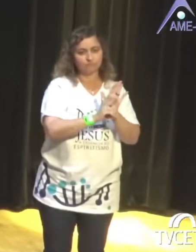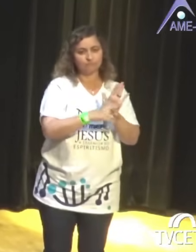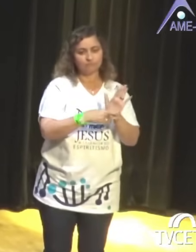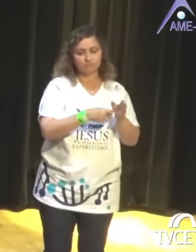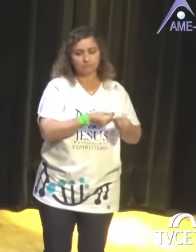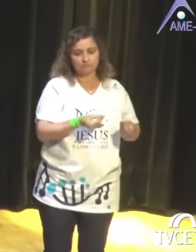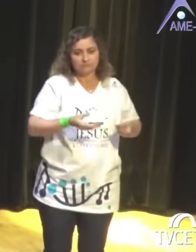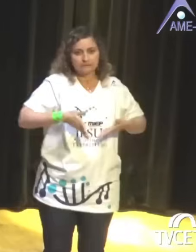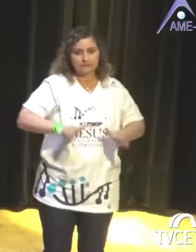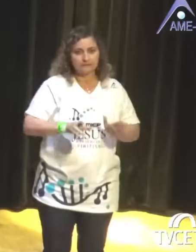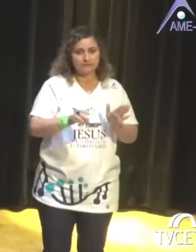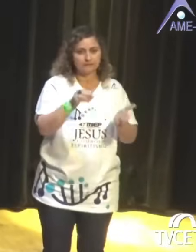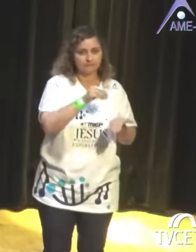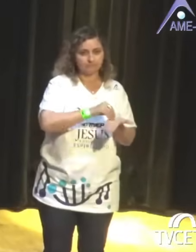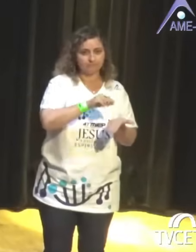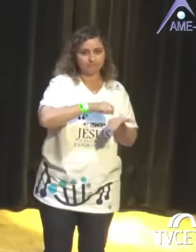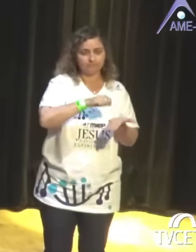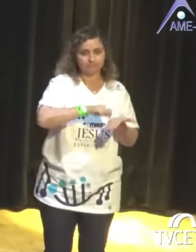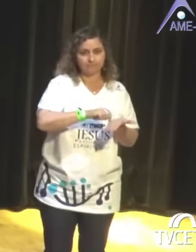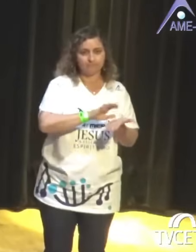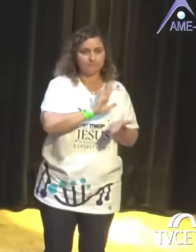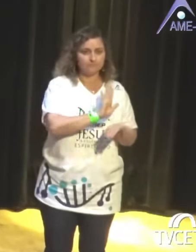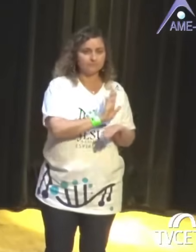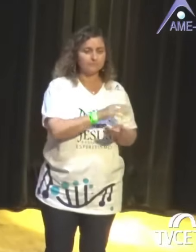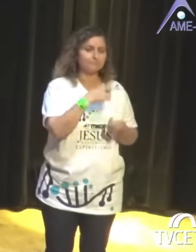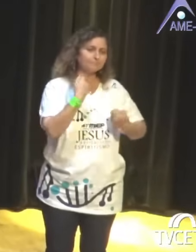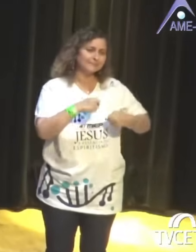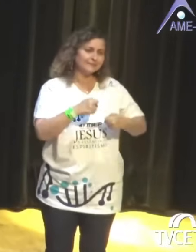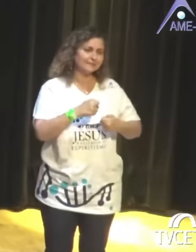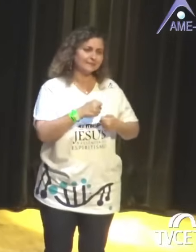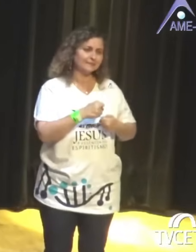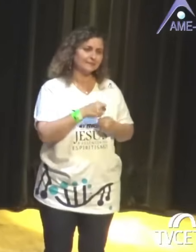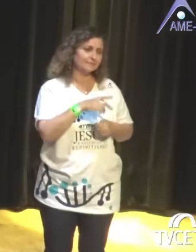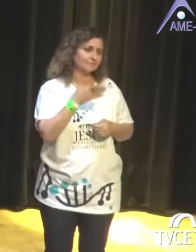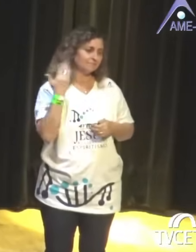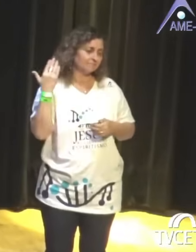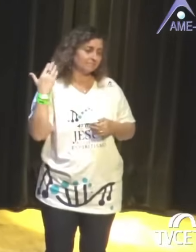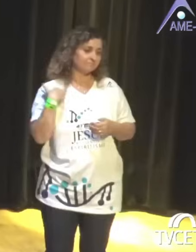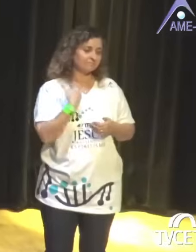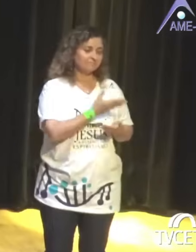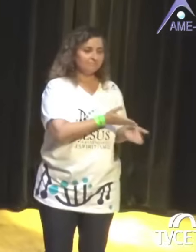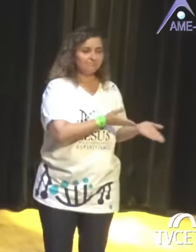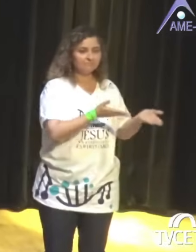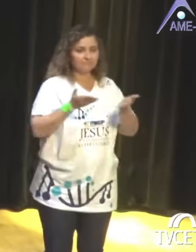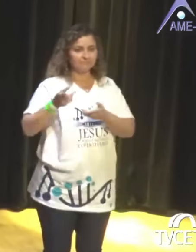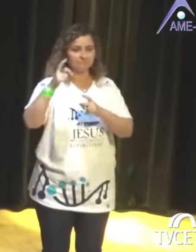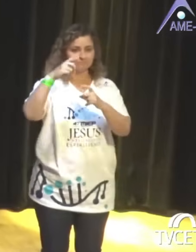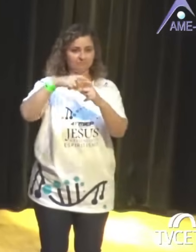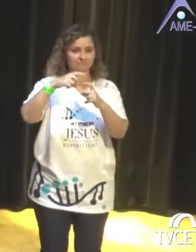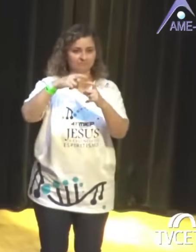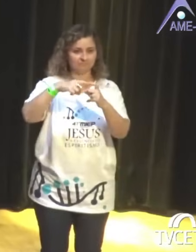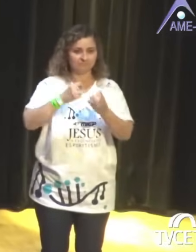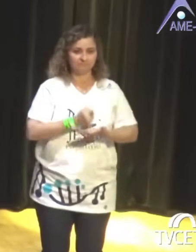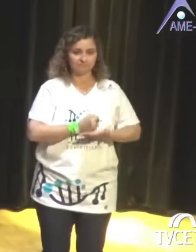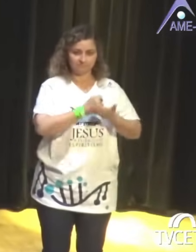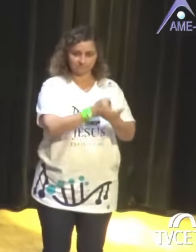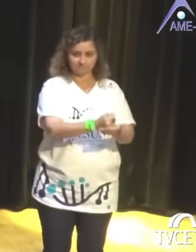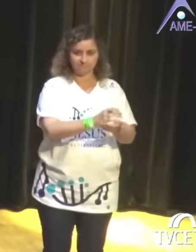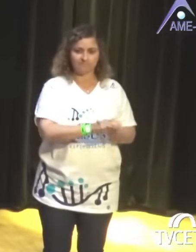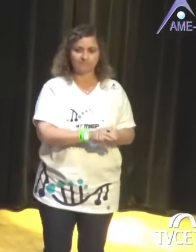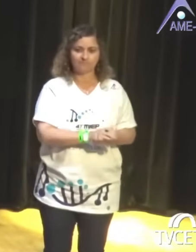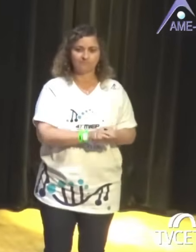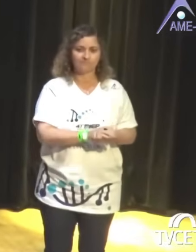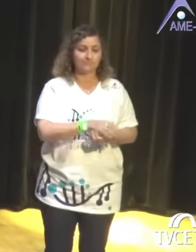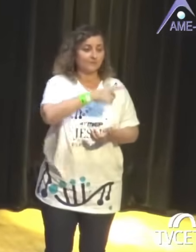nascimento tiveram que levar a minha tia ao médico e o médico e ela já tá com